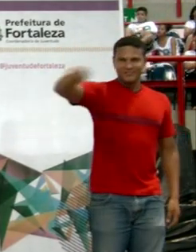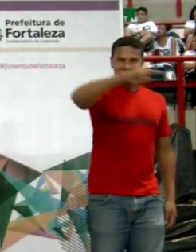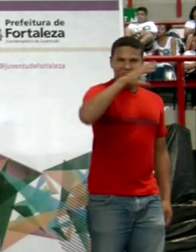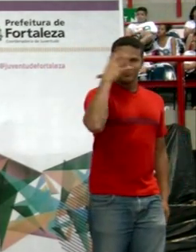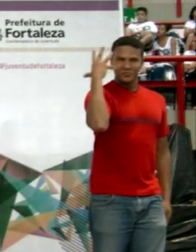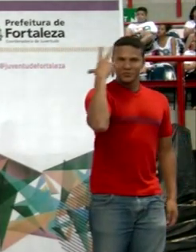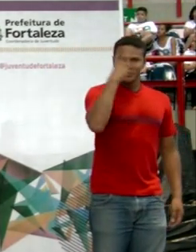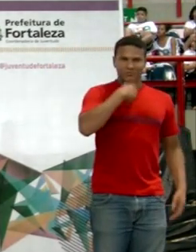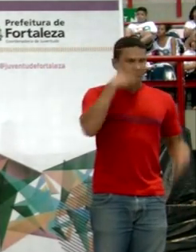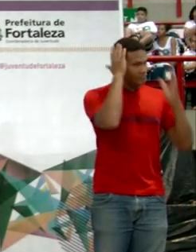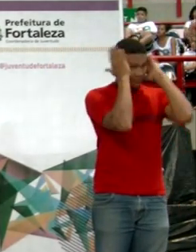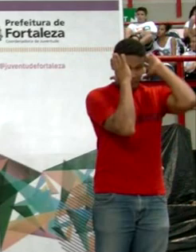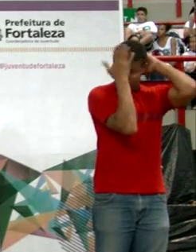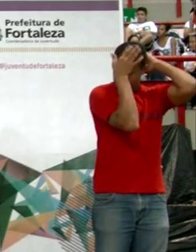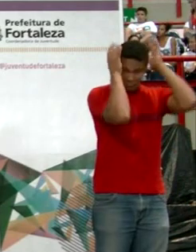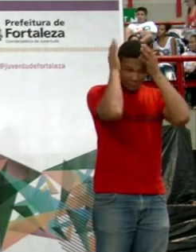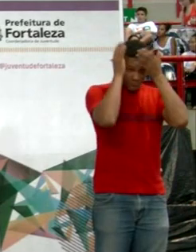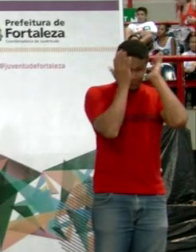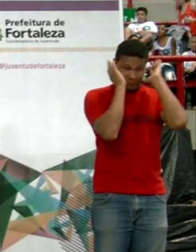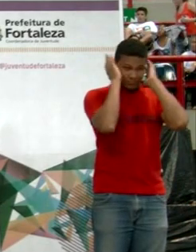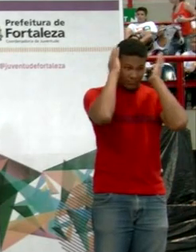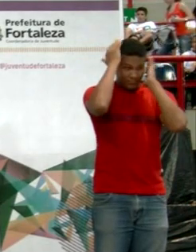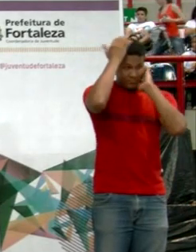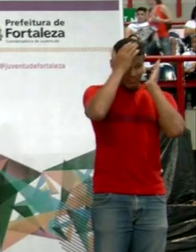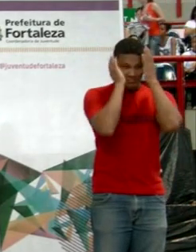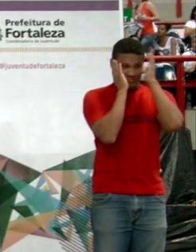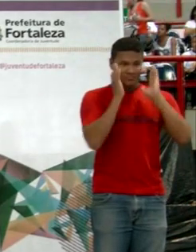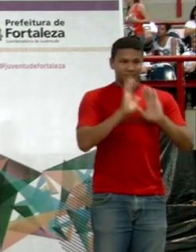penteia os cabelos, se ajeita, né? Eu vou tirar uma